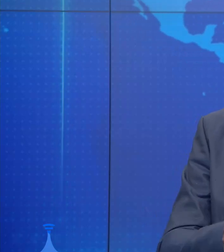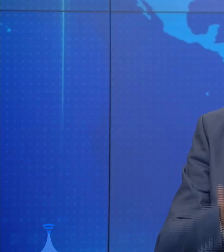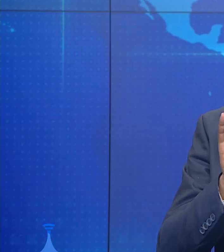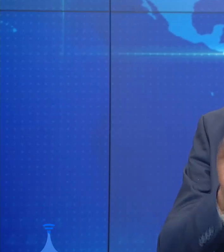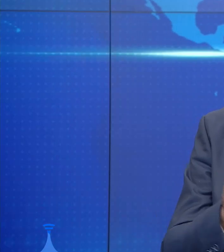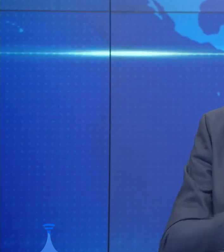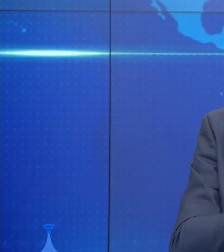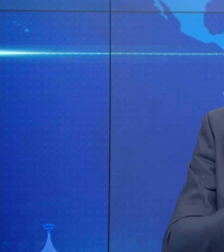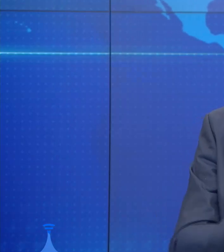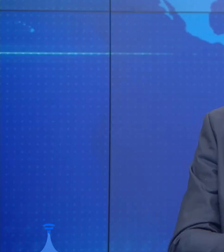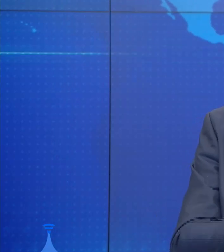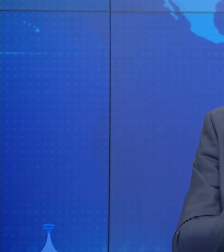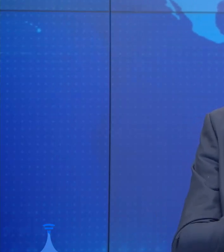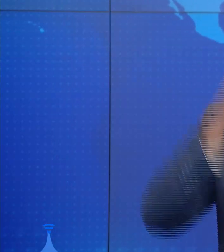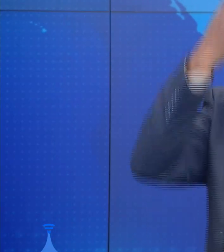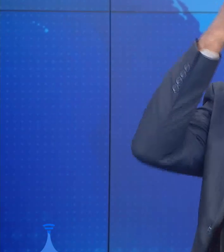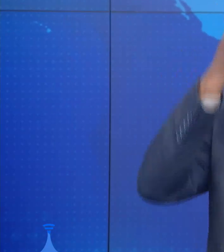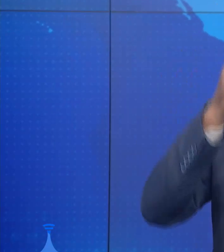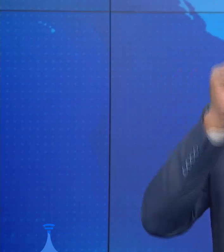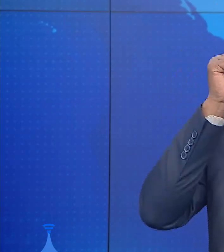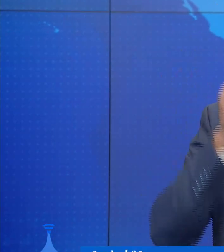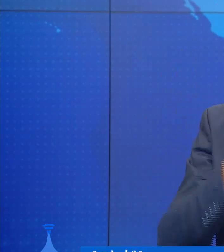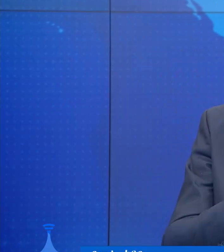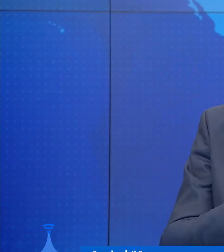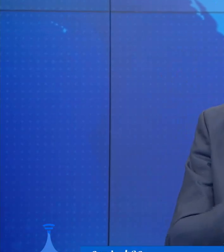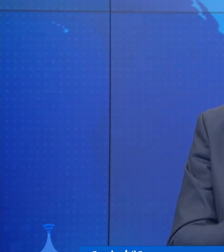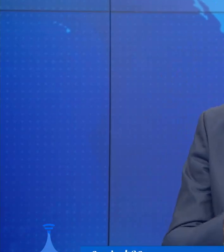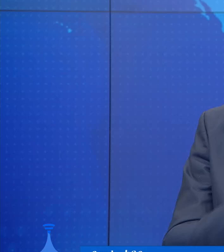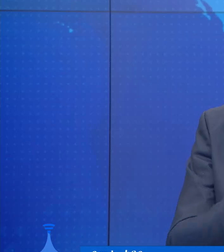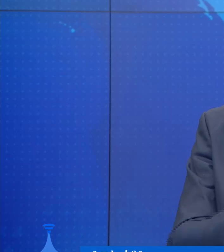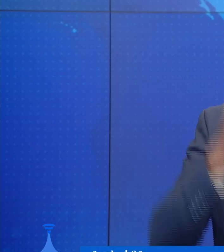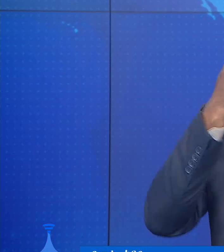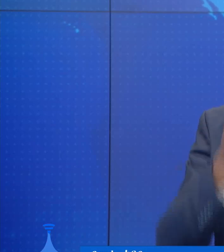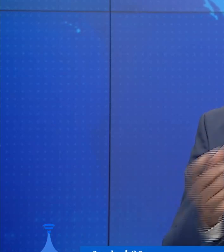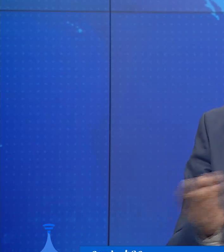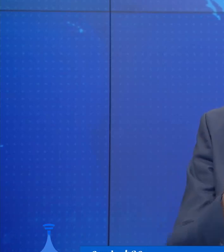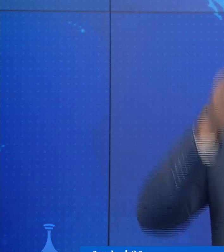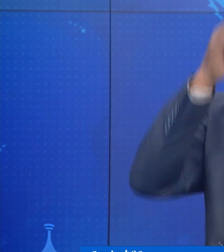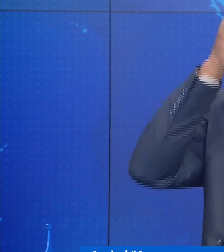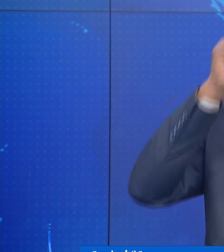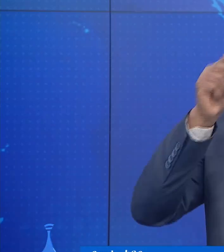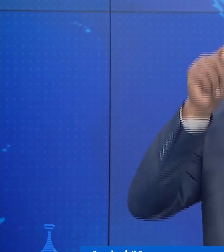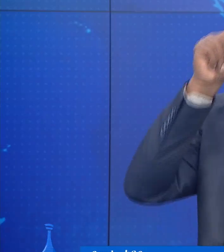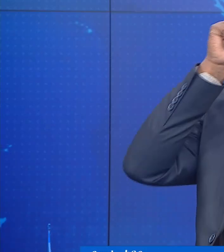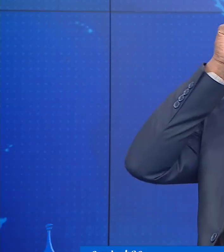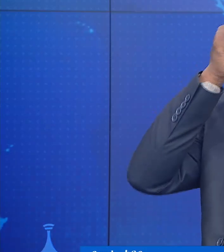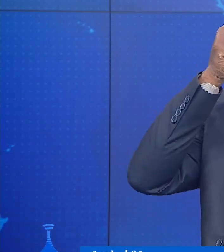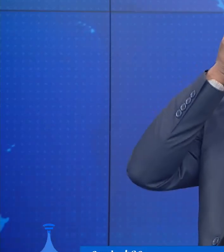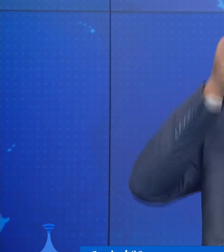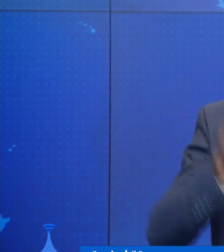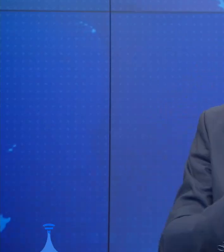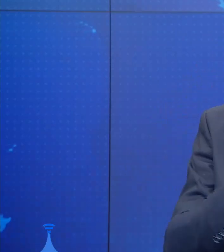ጉዳተኝነት ውስጥ የሚገኙ ዜጎች ለመደገፍ መንግስት ስትራቴጂ ቀይሶ መስራቱ ወሳኝ መሆኑን ፕሬዝዳንት